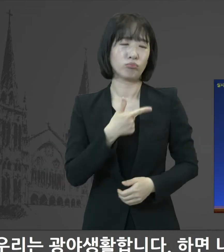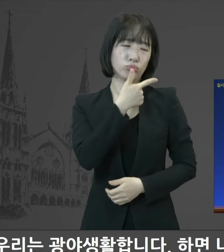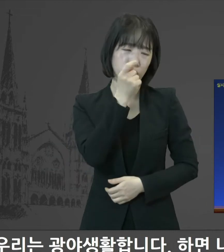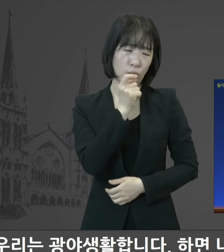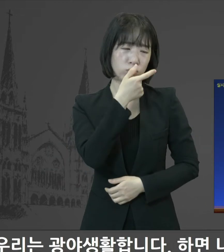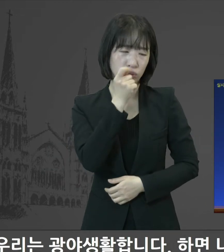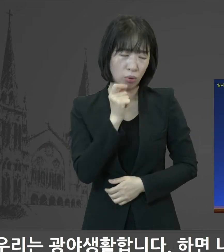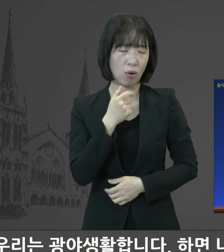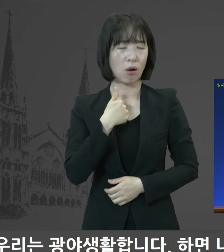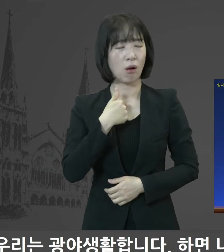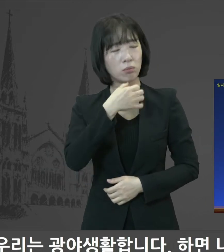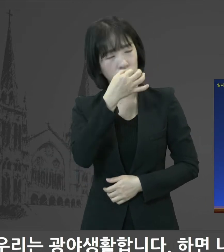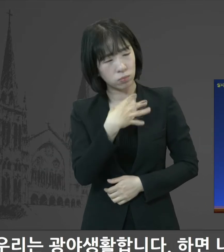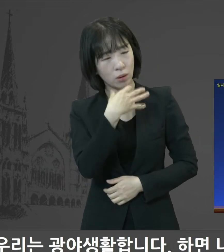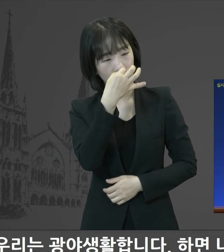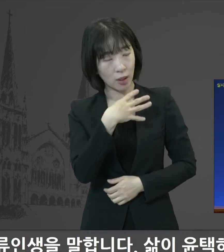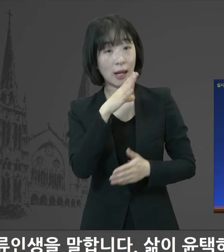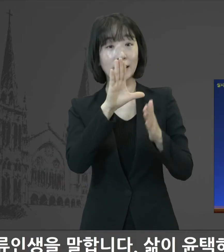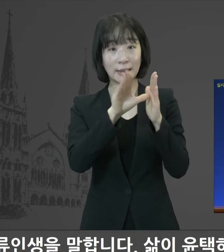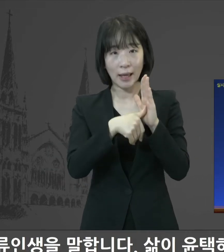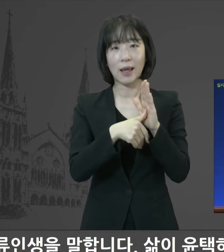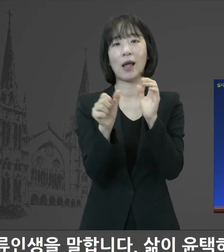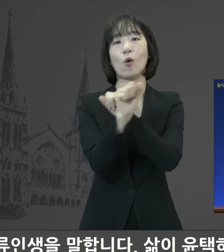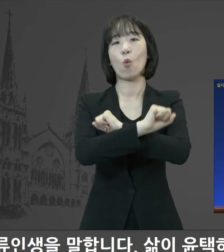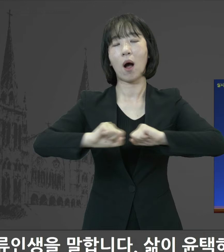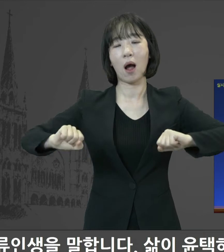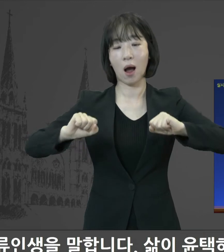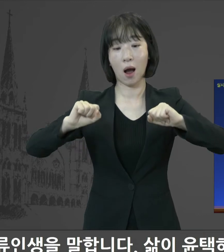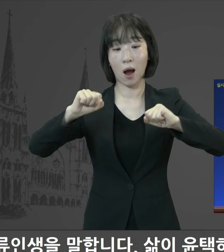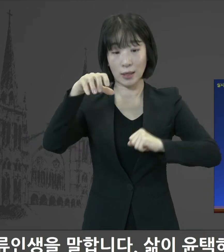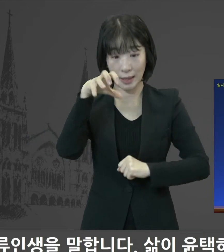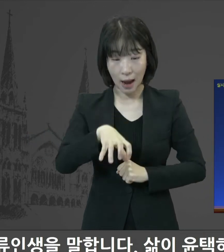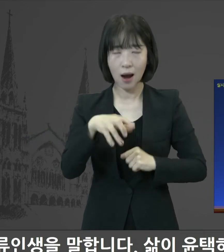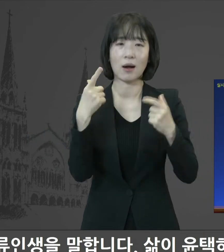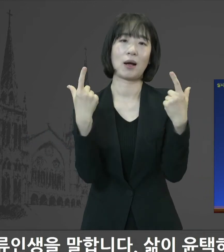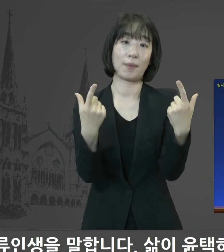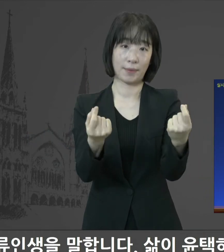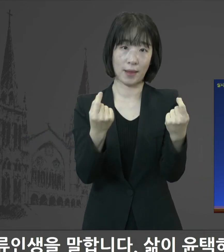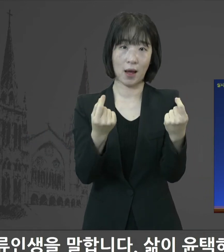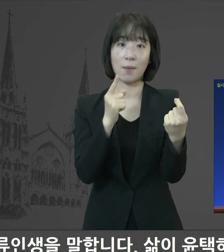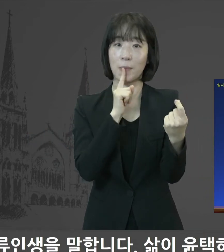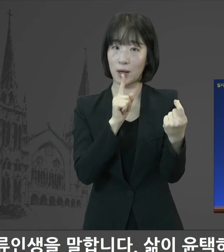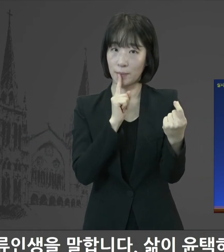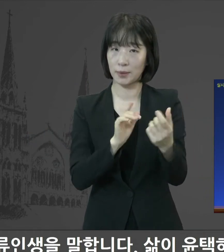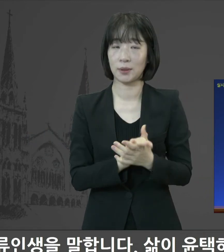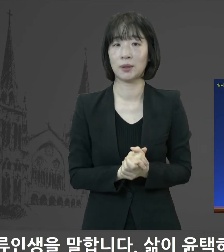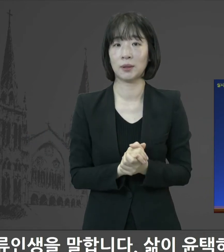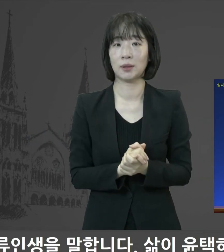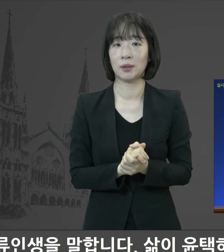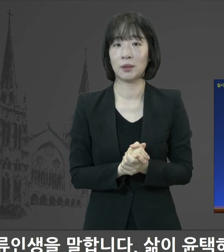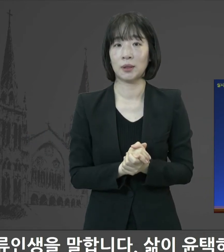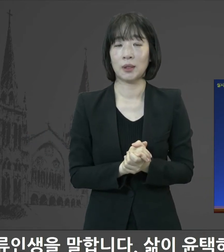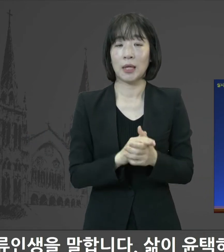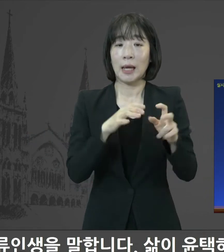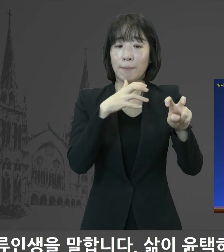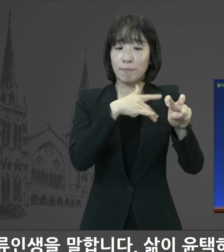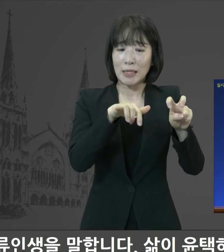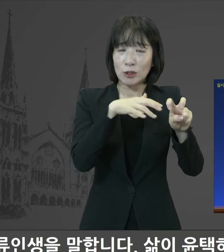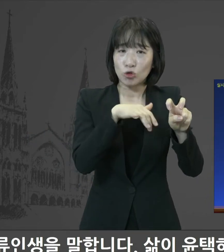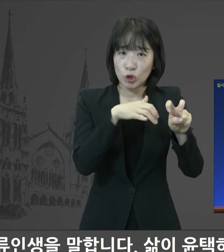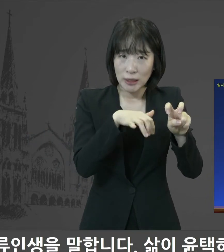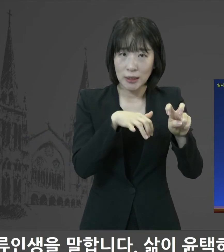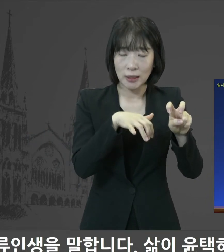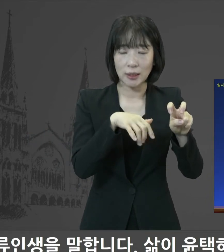광야 생활이다, 그렇게 설명을 합니다. 민수기는 광야 생활을 하는 이 시대의